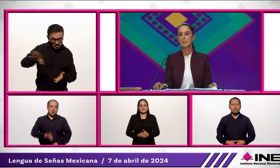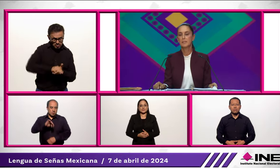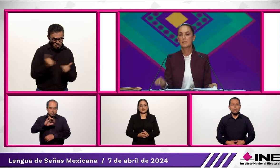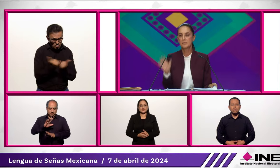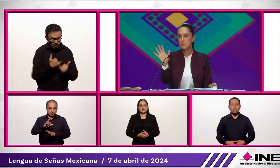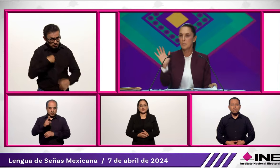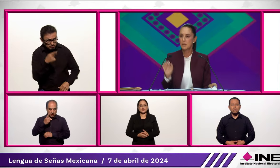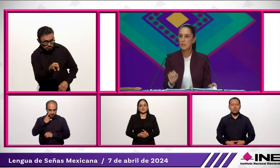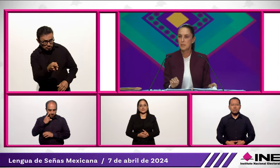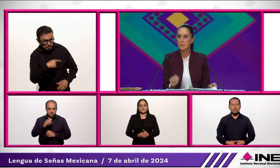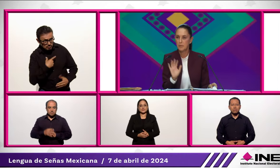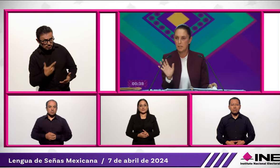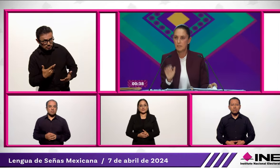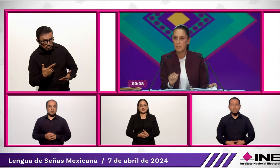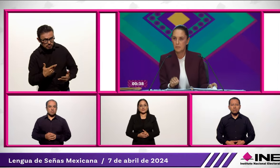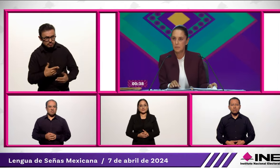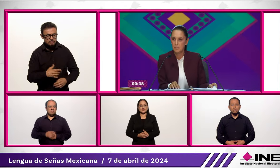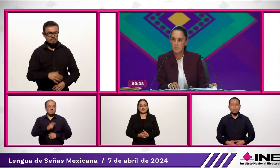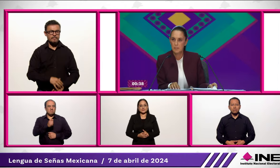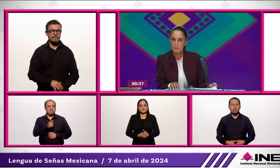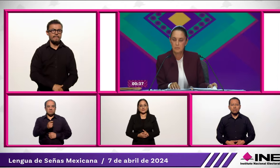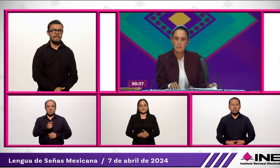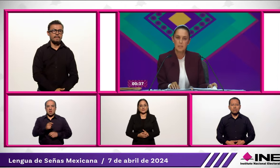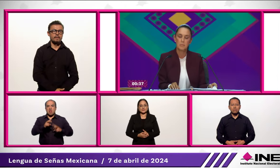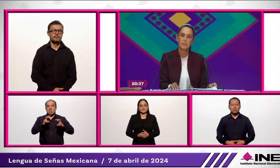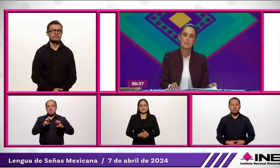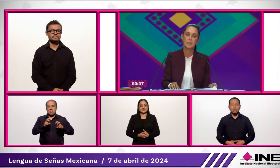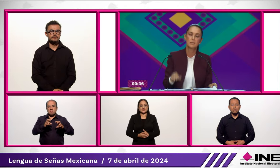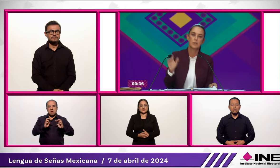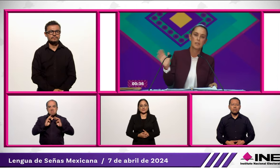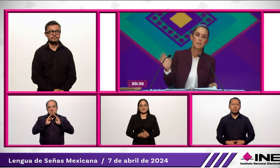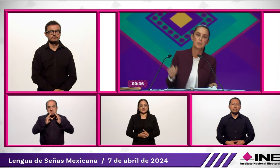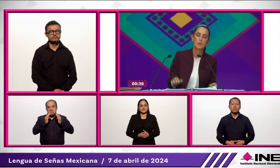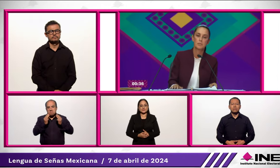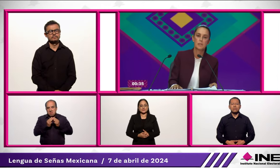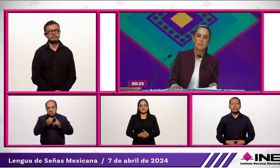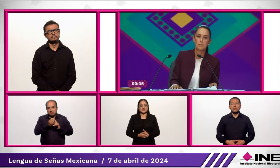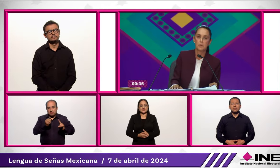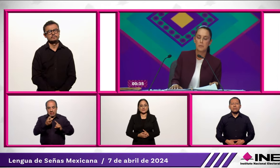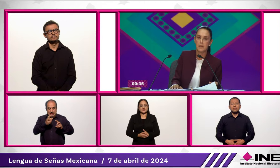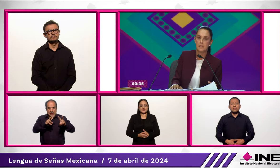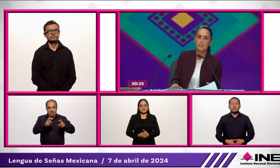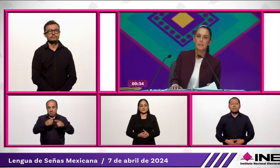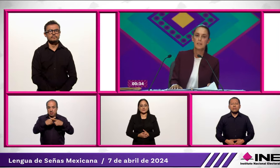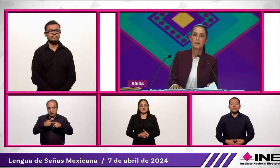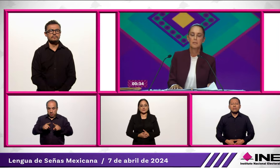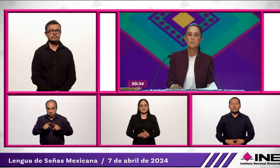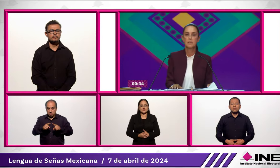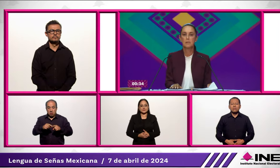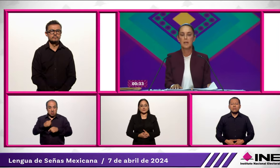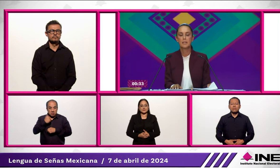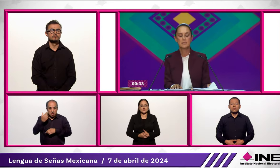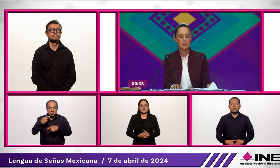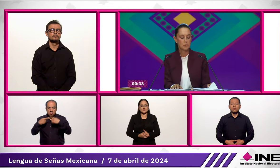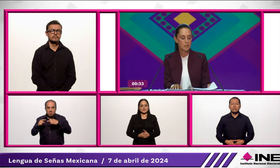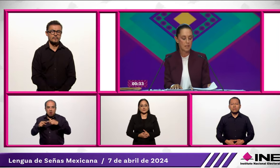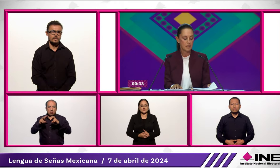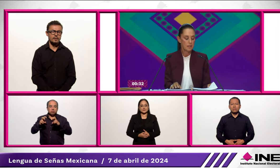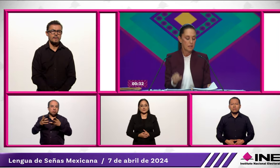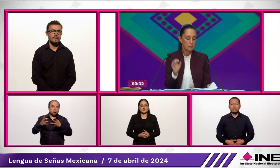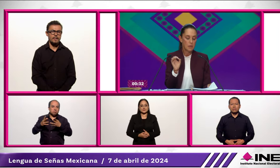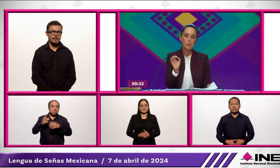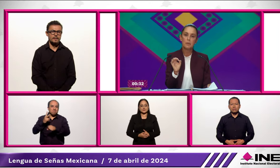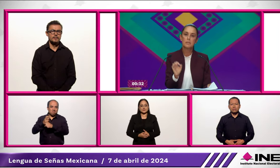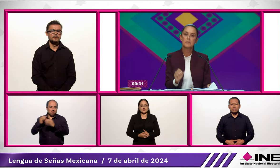ver, estamos hablando del crimen organizado, ¿no? Es sí, un tema distinto. Si quieren, lo tocamos en el segundo debate, que vamos a hablar de